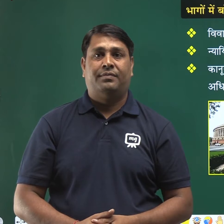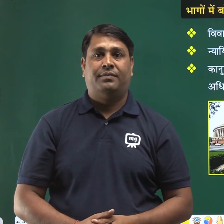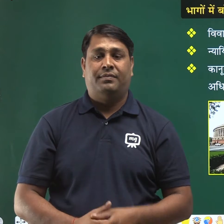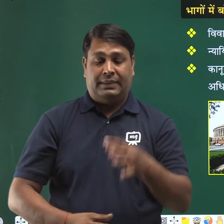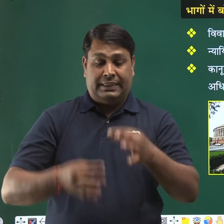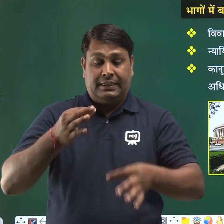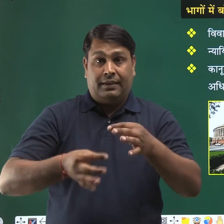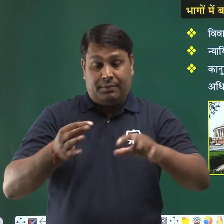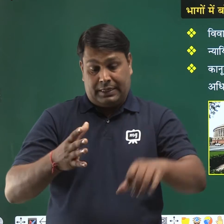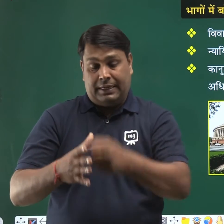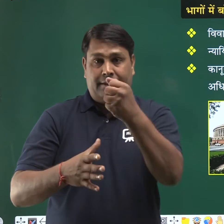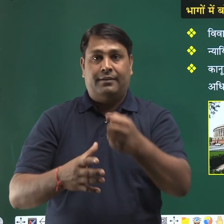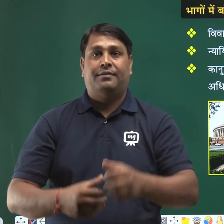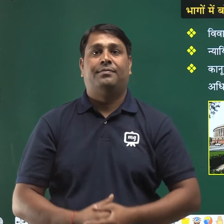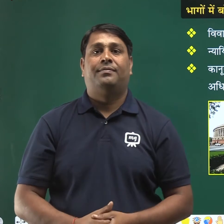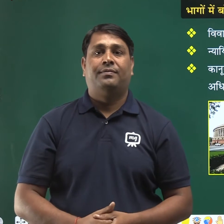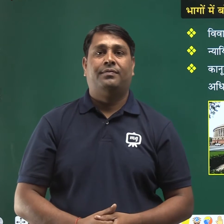न्यायपालिका के